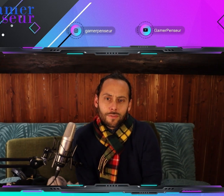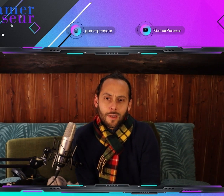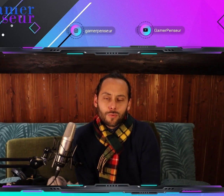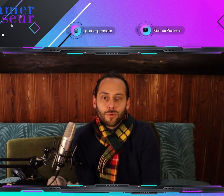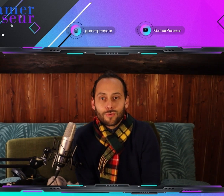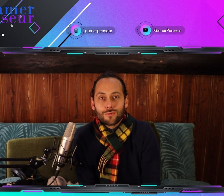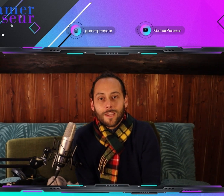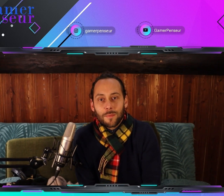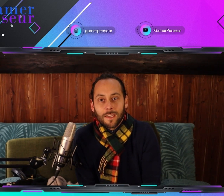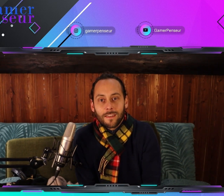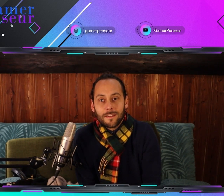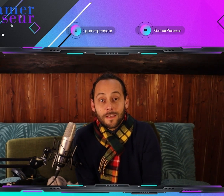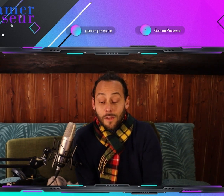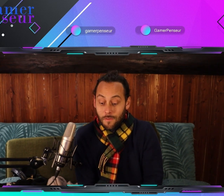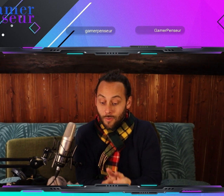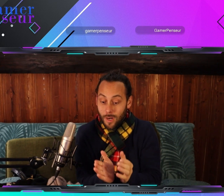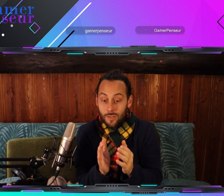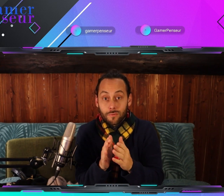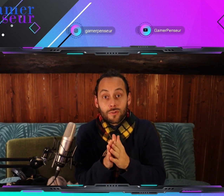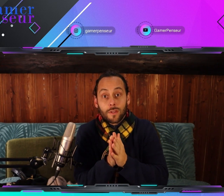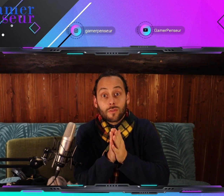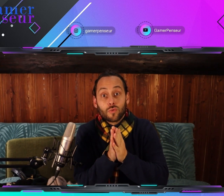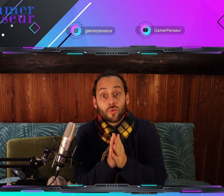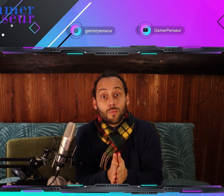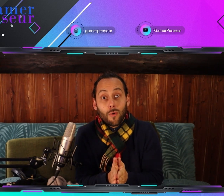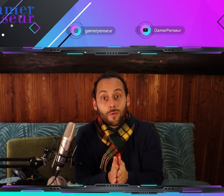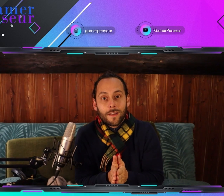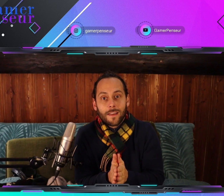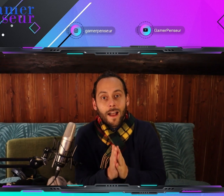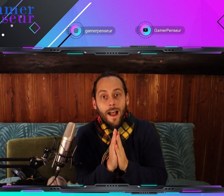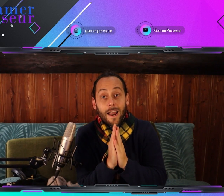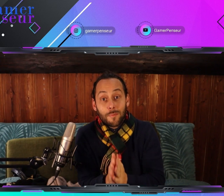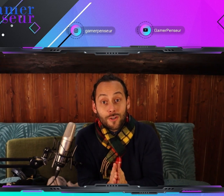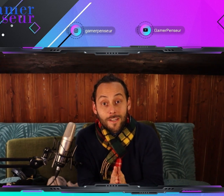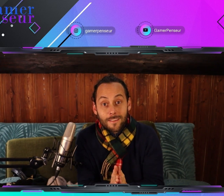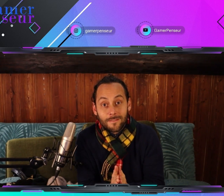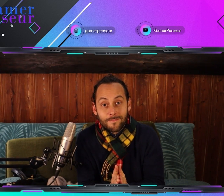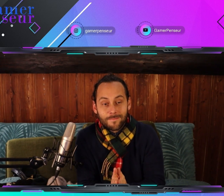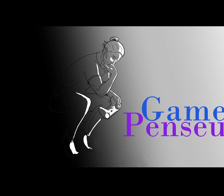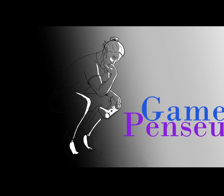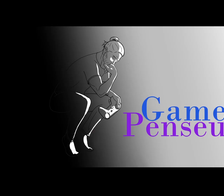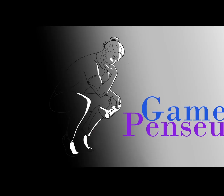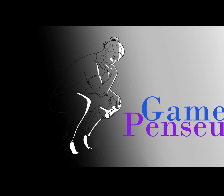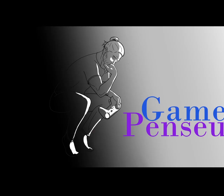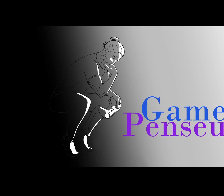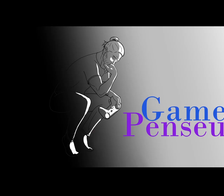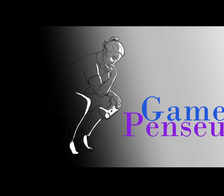sur d'autres thèmes, dont du gaming. Voilà, je vous souhaite tout de bon et à la prochaine!